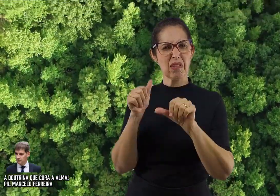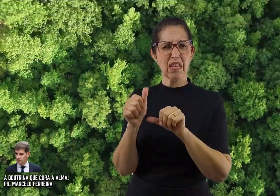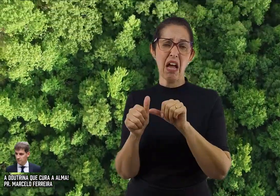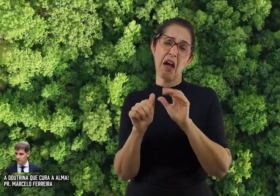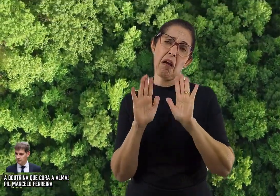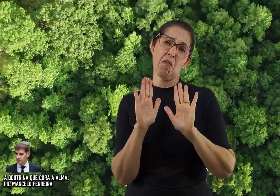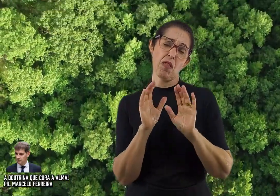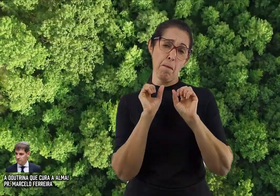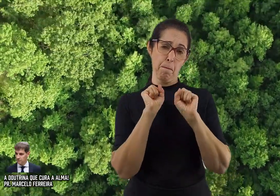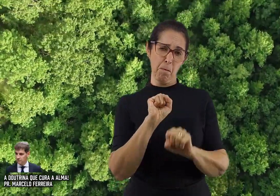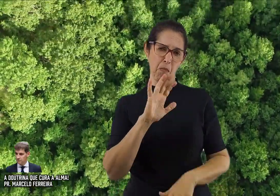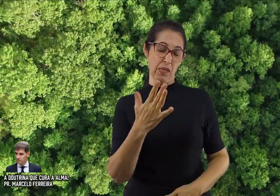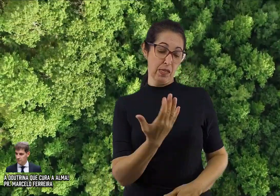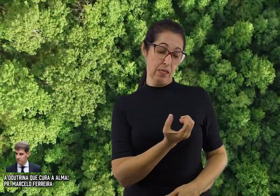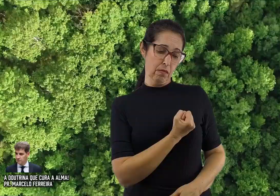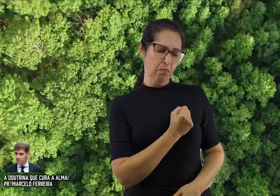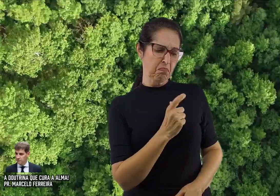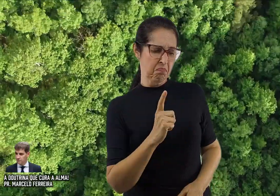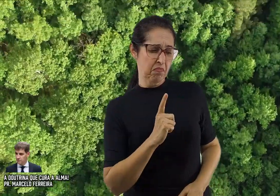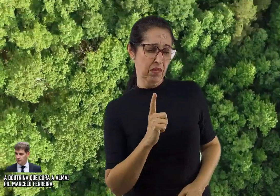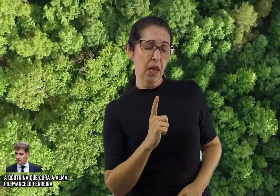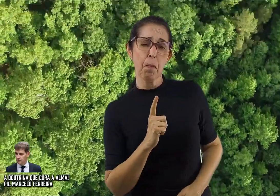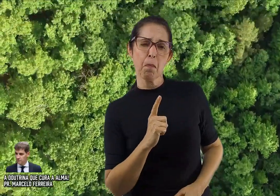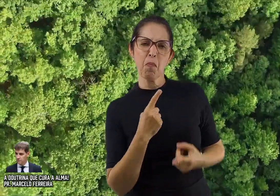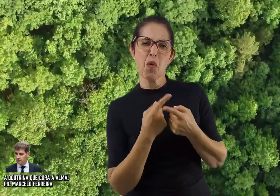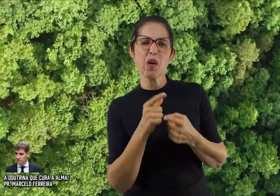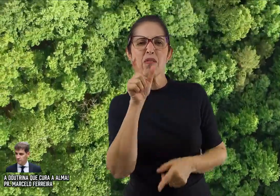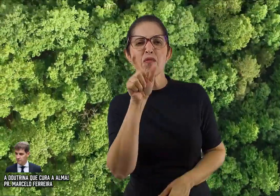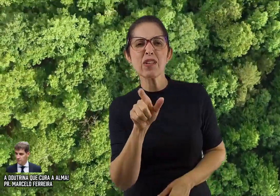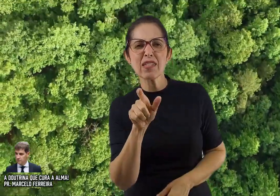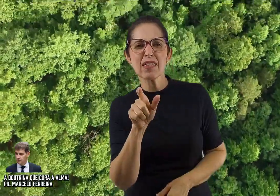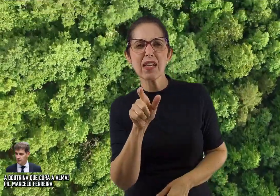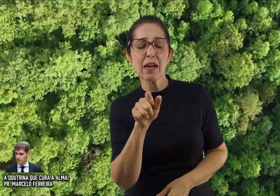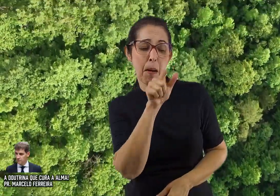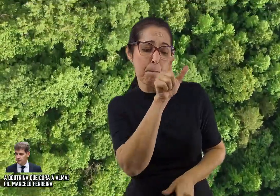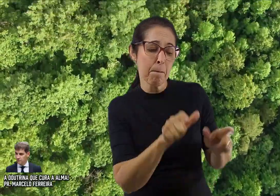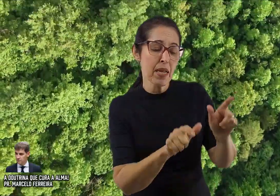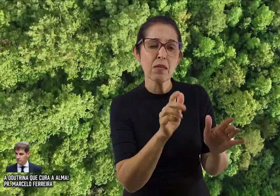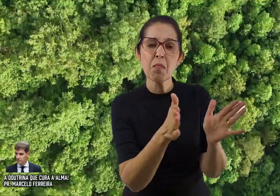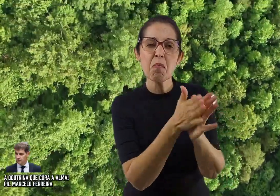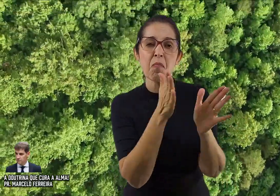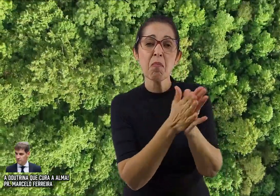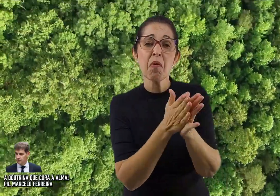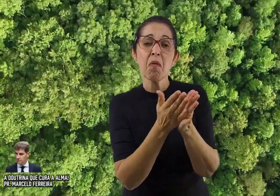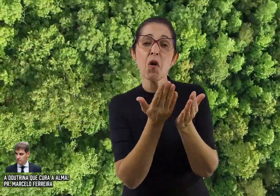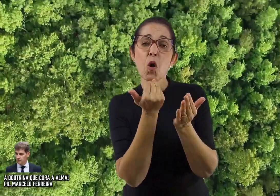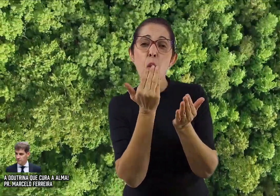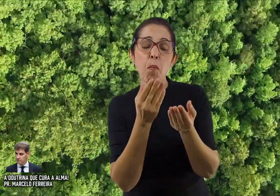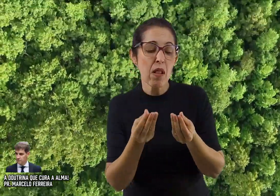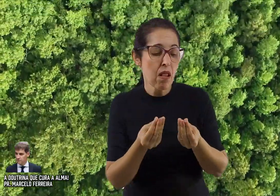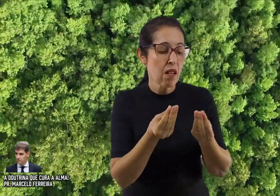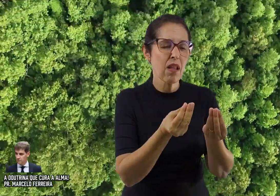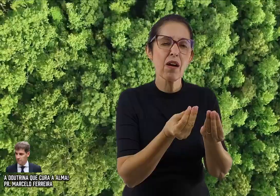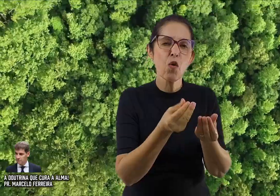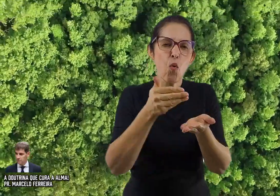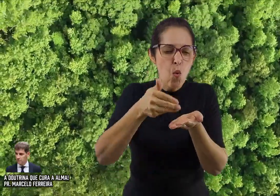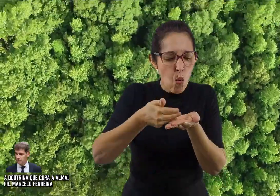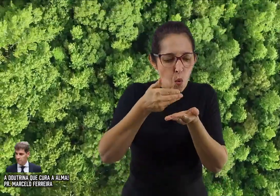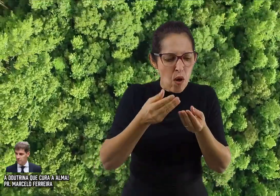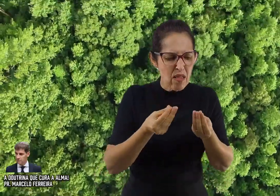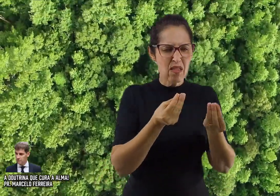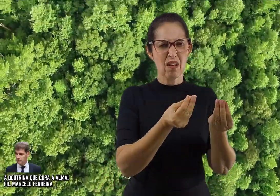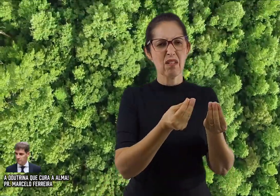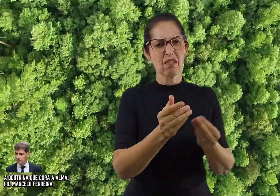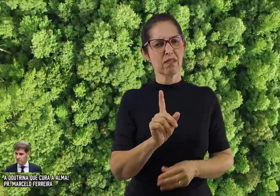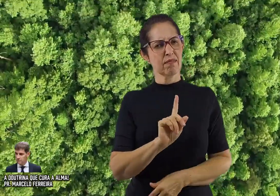vai ser salvo porque você deu comida aos pobres. Você vai ser salvo porque você deu sopa. Não, nós